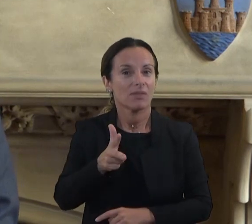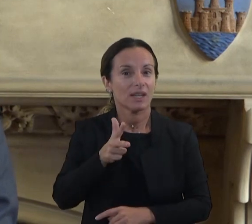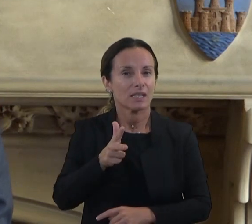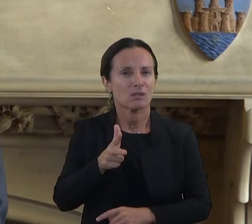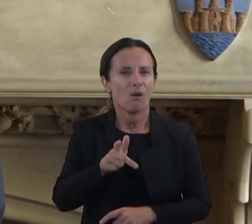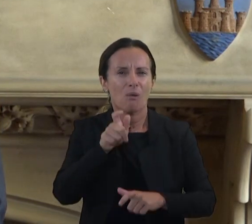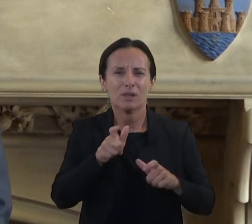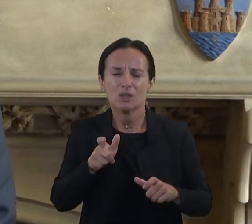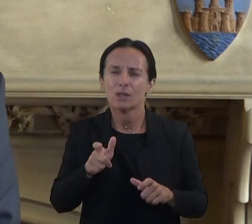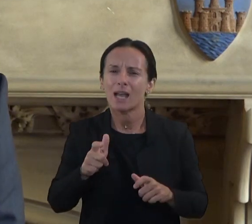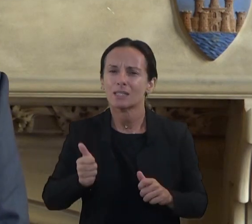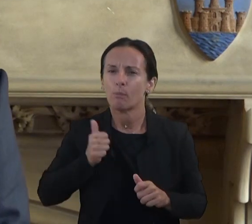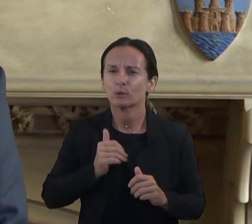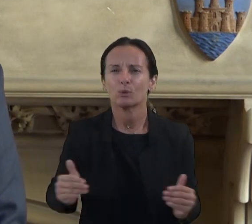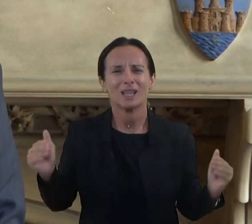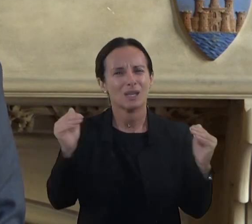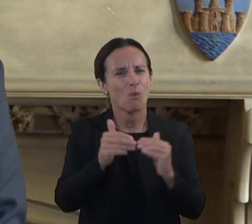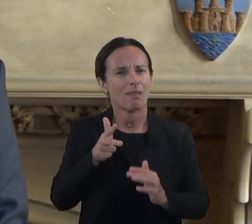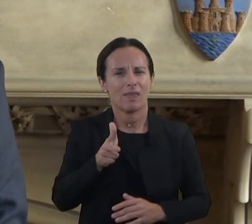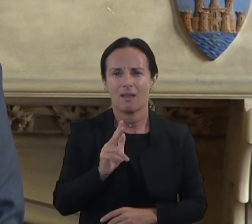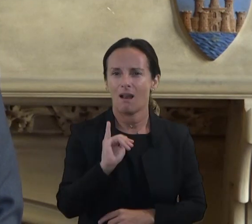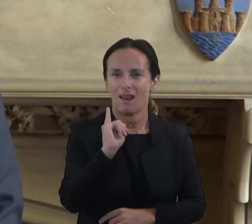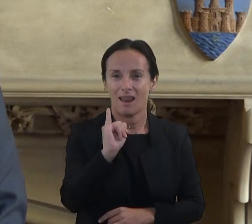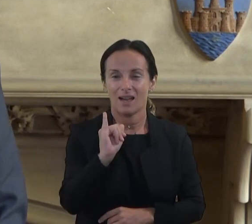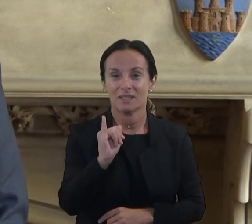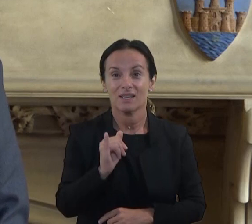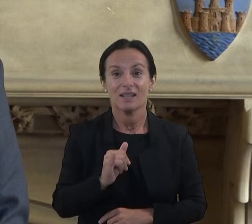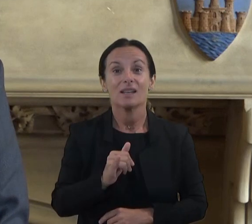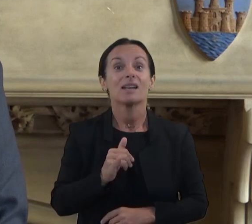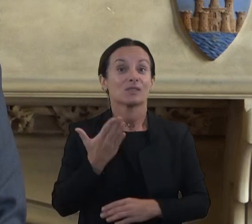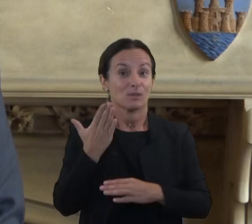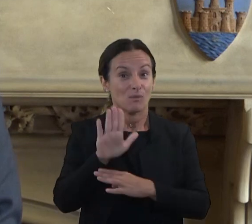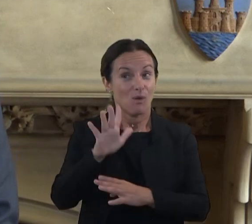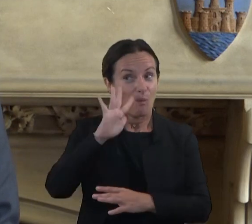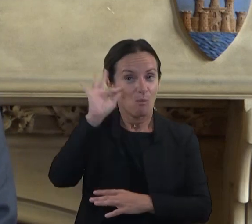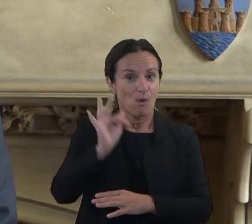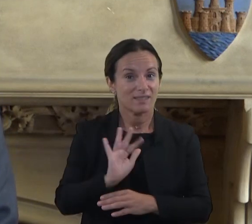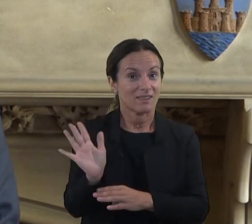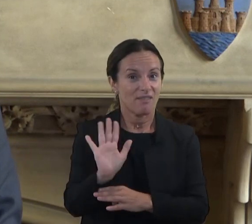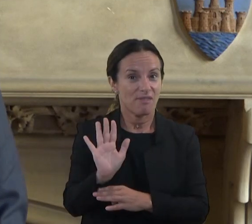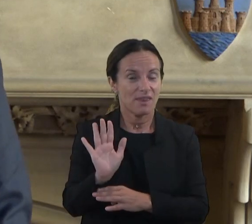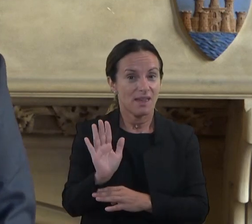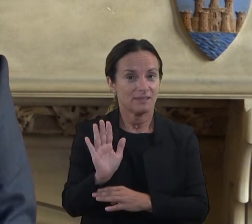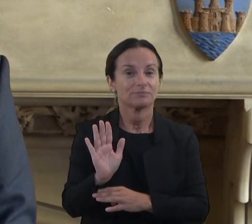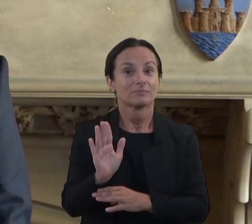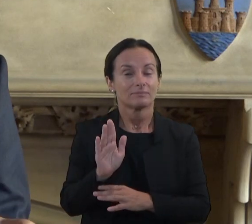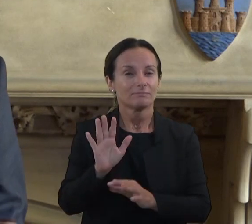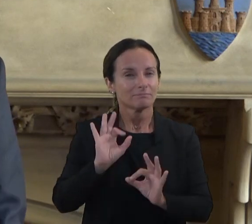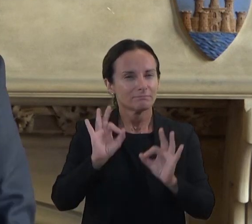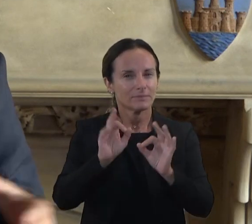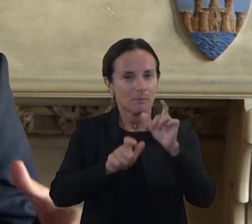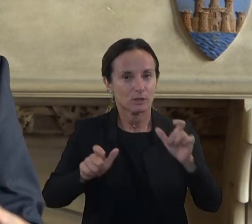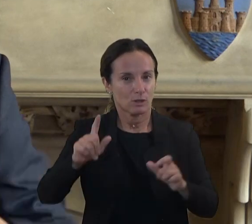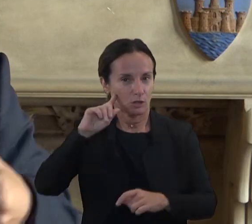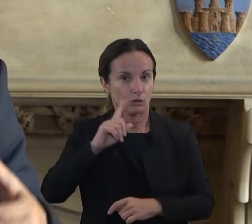¿no? que tienen todas las personas a tener las mismas oportunidades, y en este caso la presentación de esta muestra de cine para